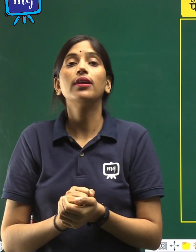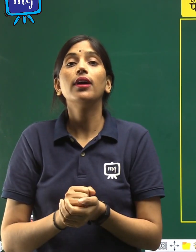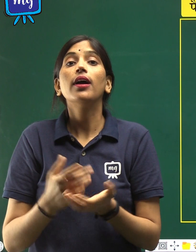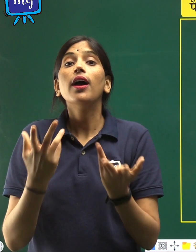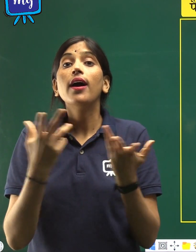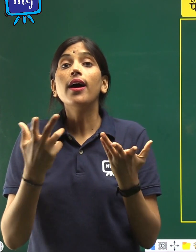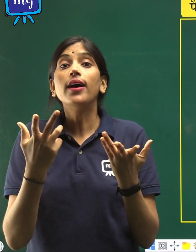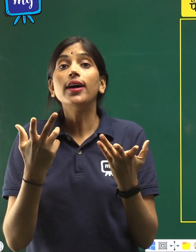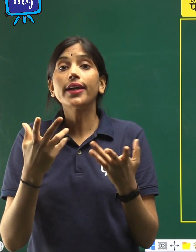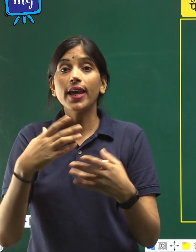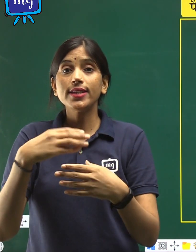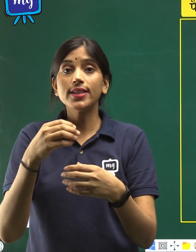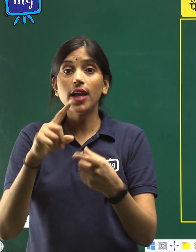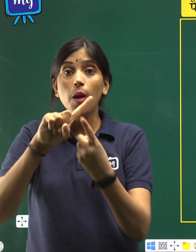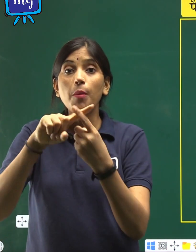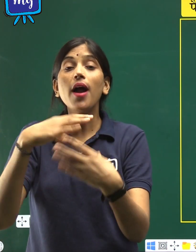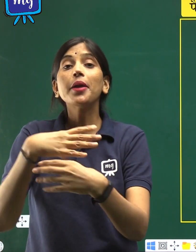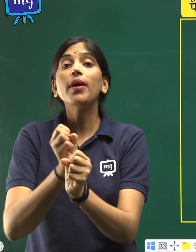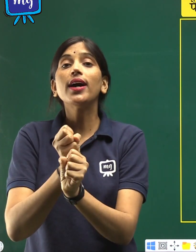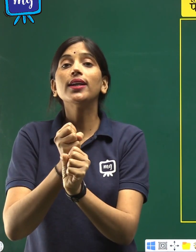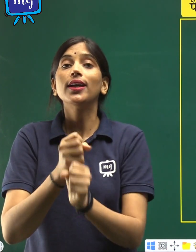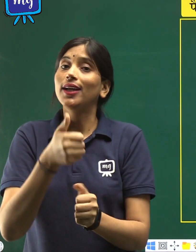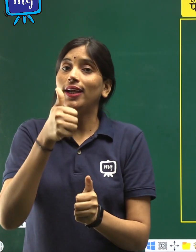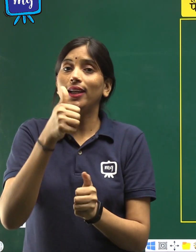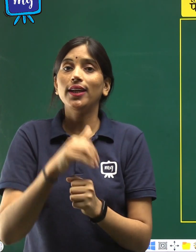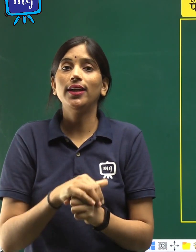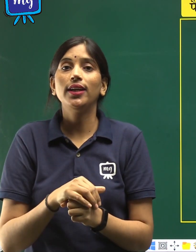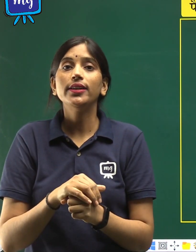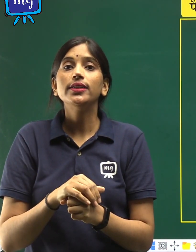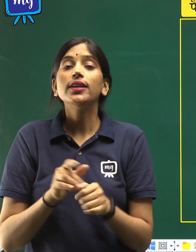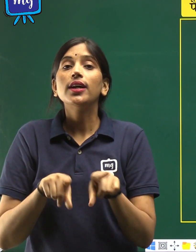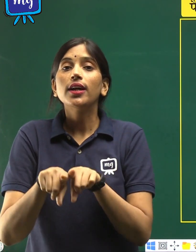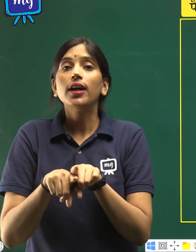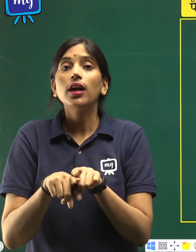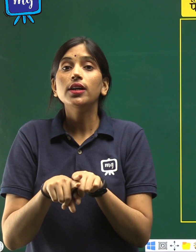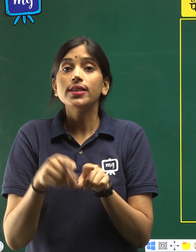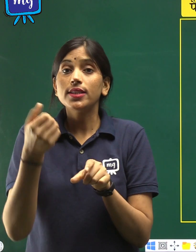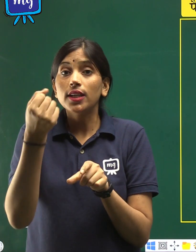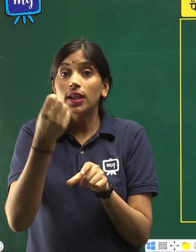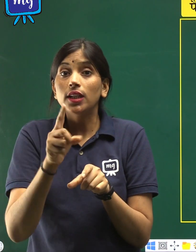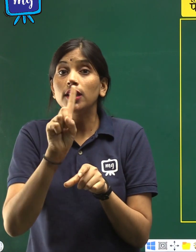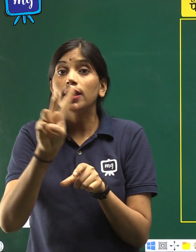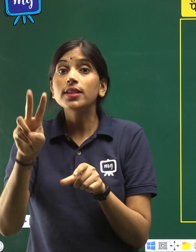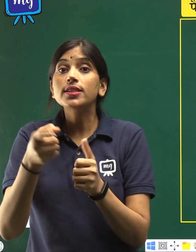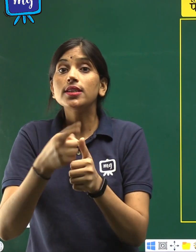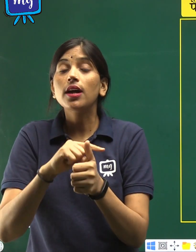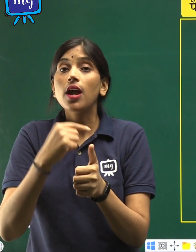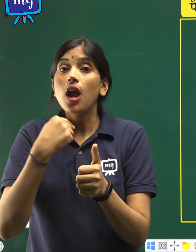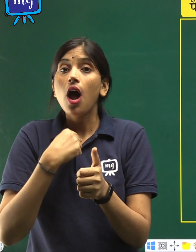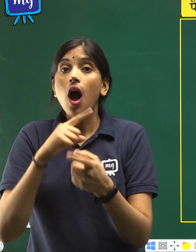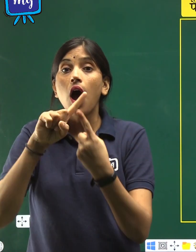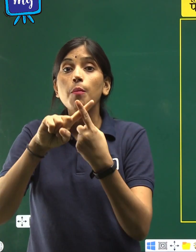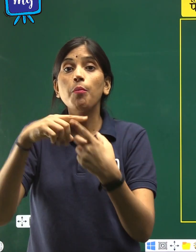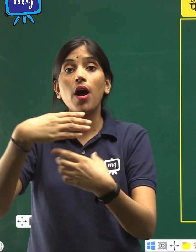कैसे हम पहाड़े बनाते हैं। ठीक है, जैसे गिनती से हम